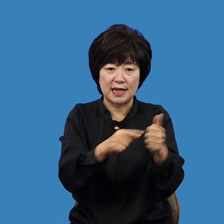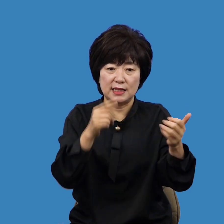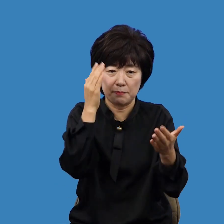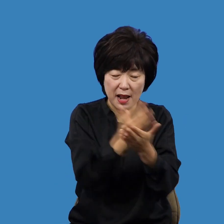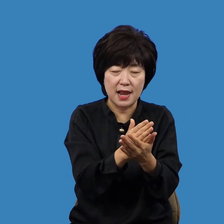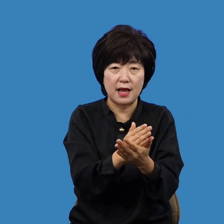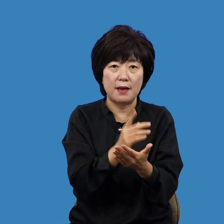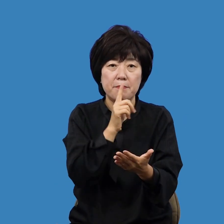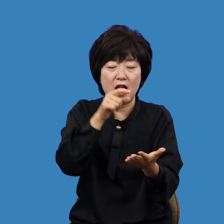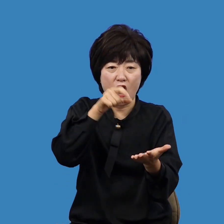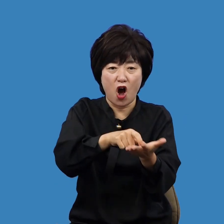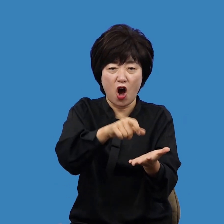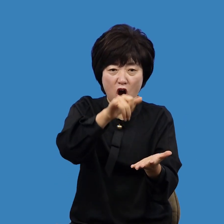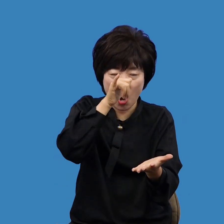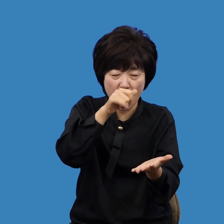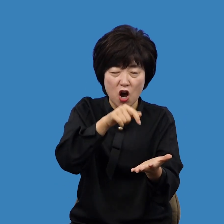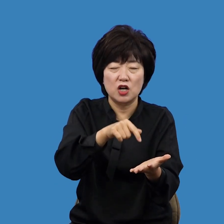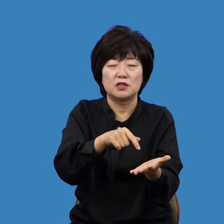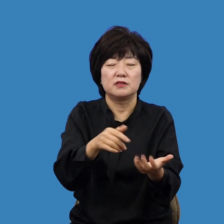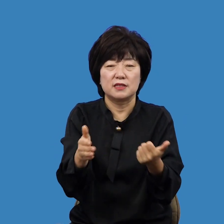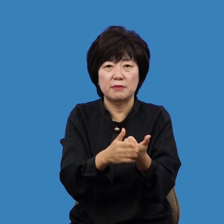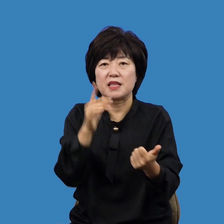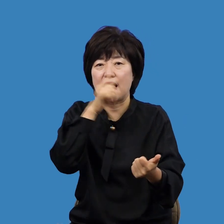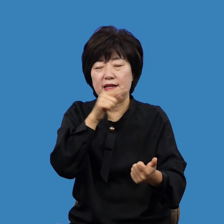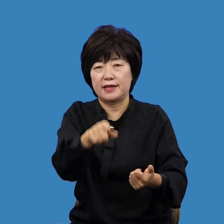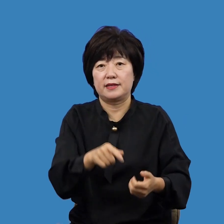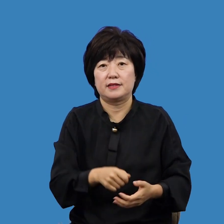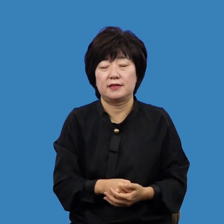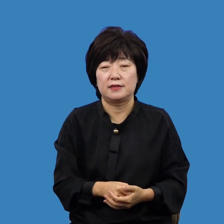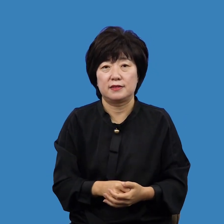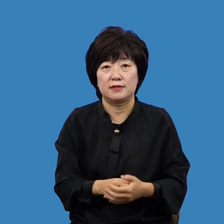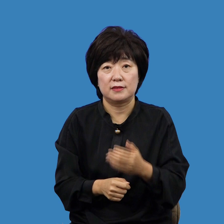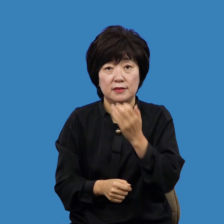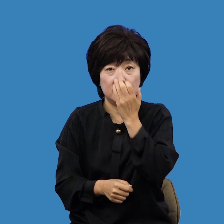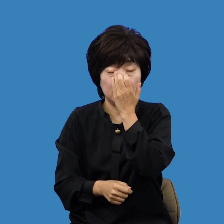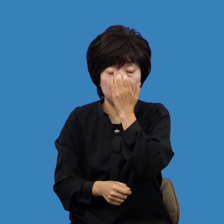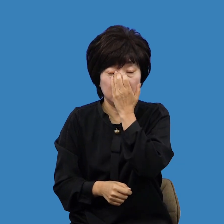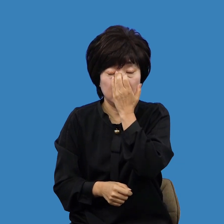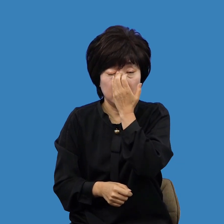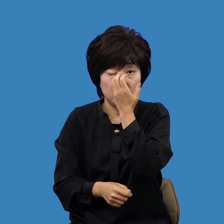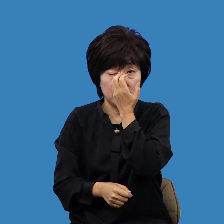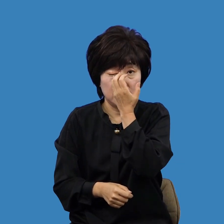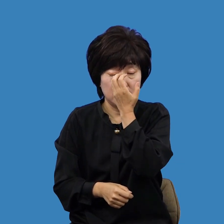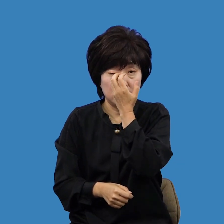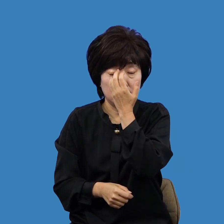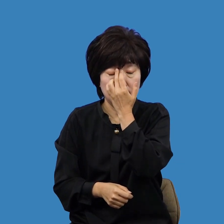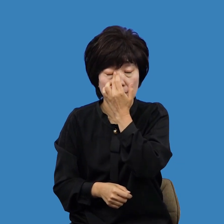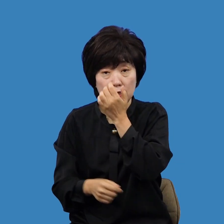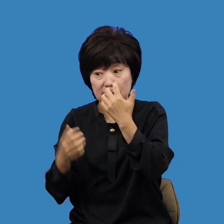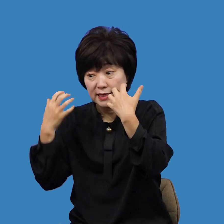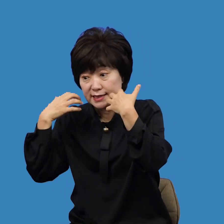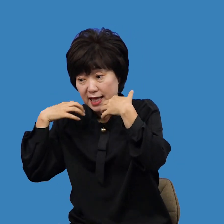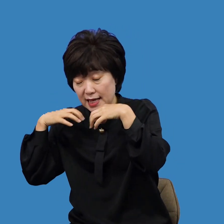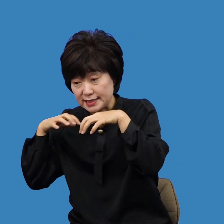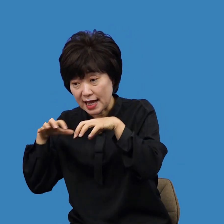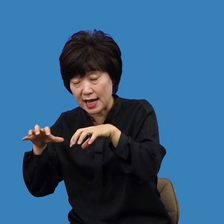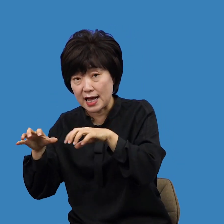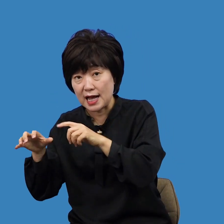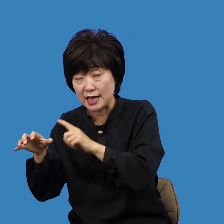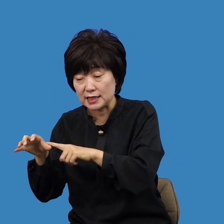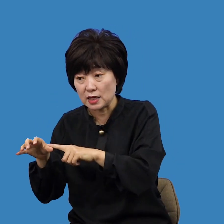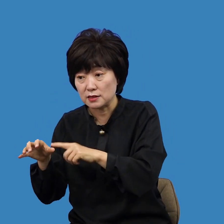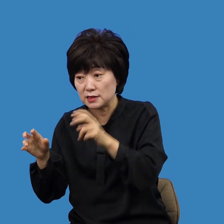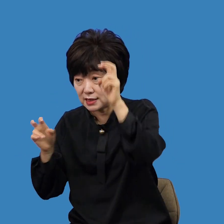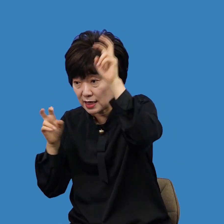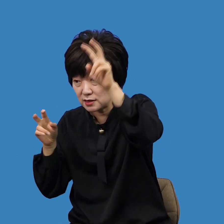아멘? 사자에게는 하나님께서 사슴 잡아먹지 마 이렇게 말씀